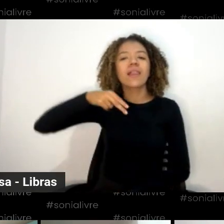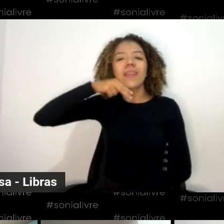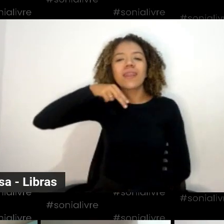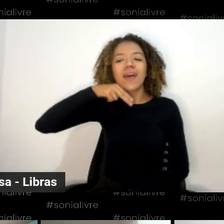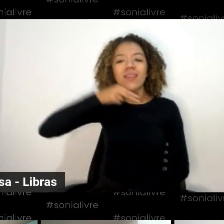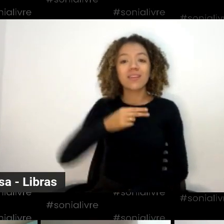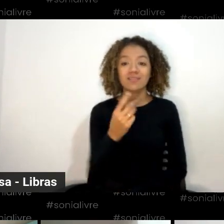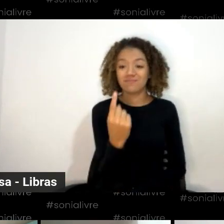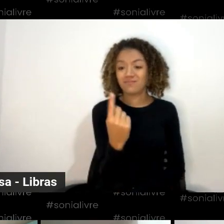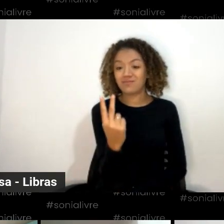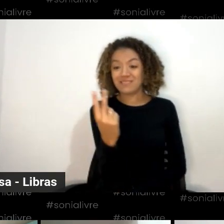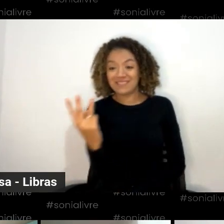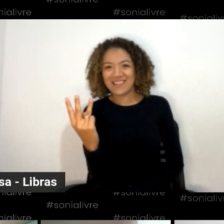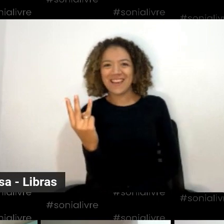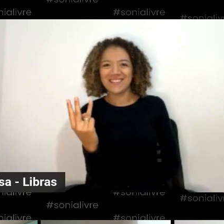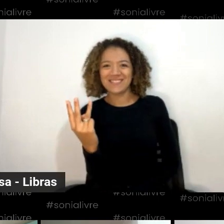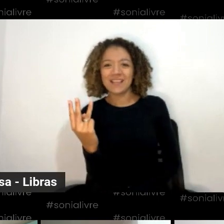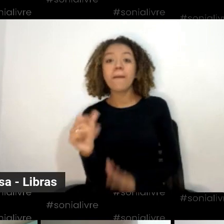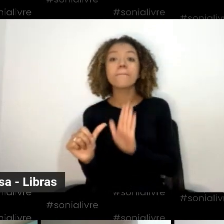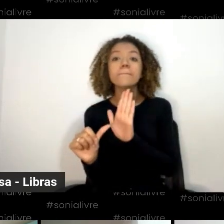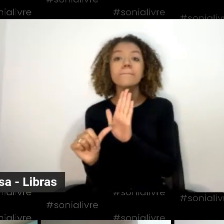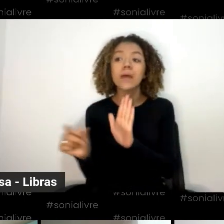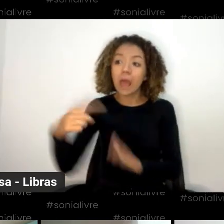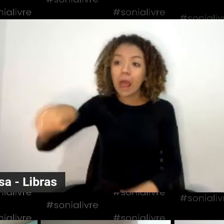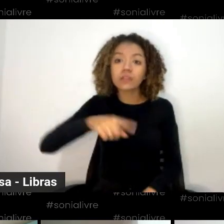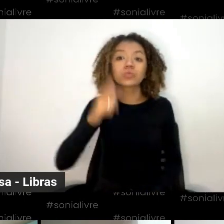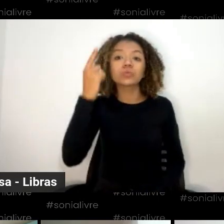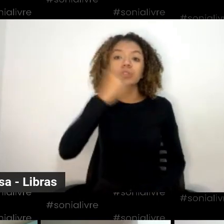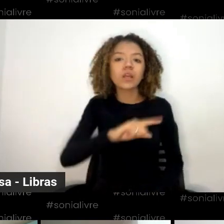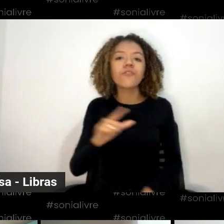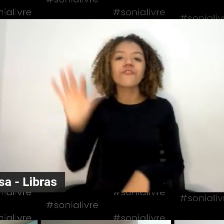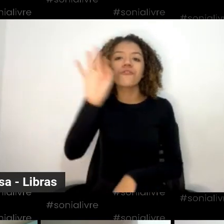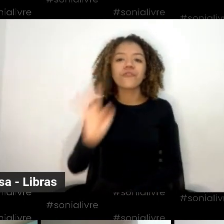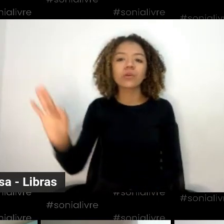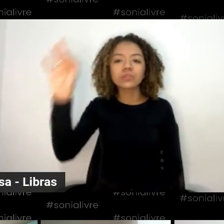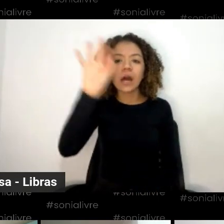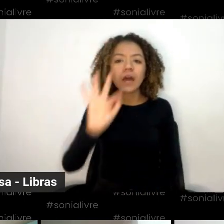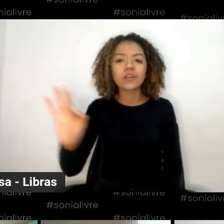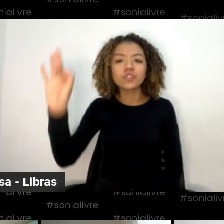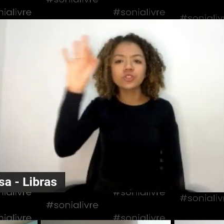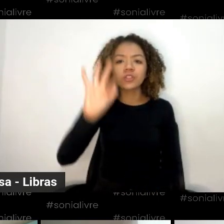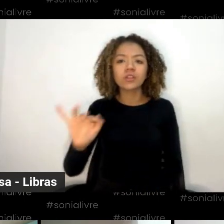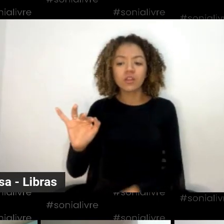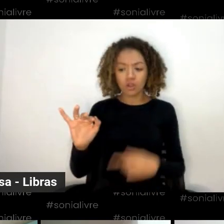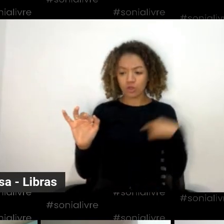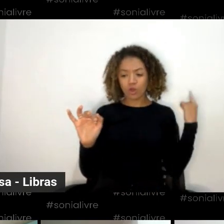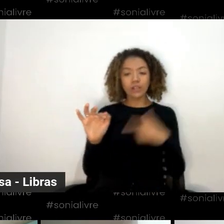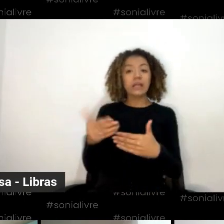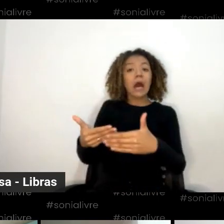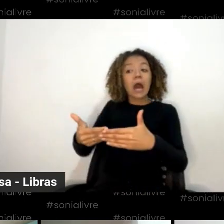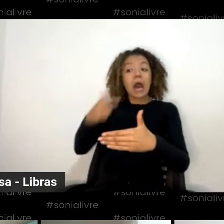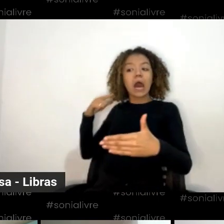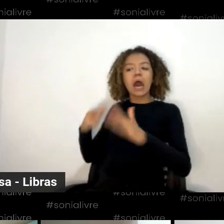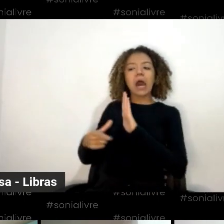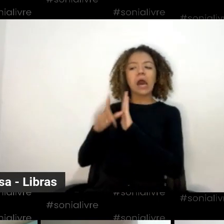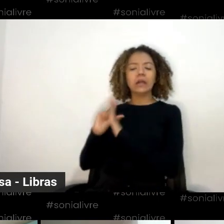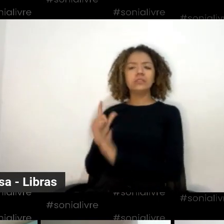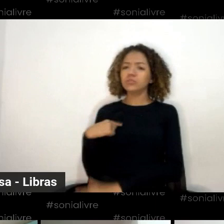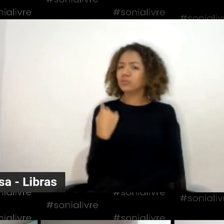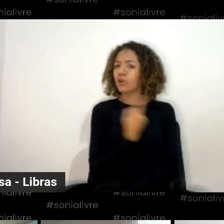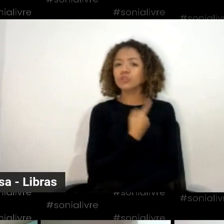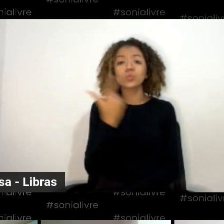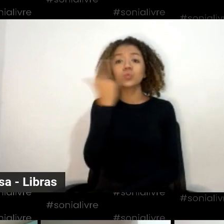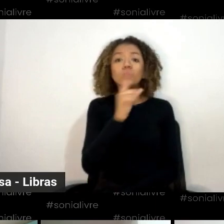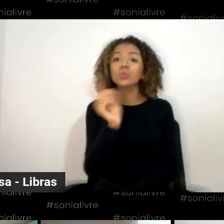que tem graduação superior. E não é a graduação que elas gostariam de fazer, porque uma delas queria fazer medicina e a gente não teve